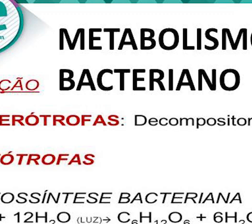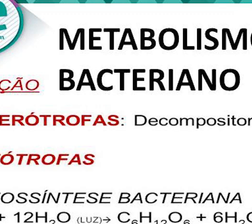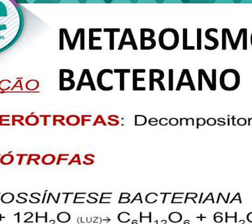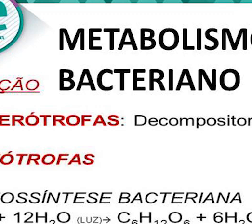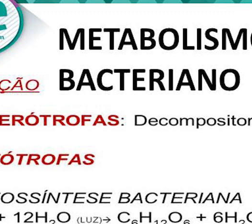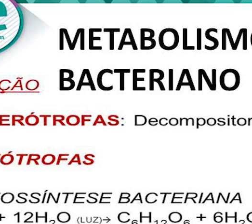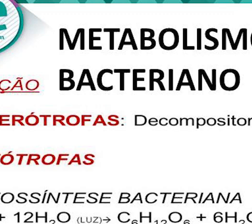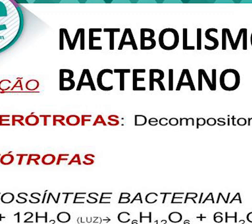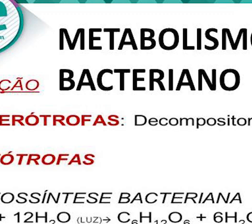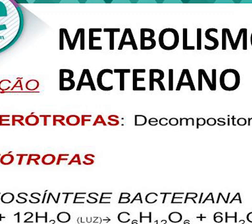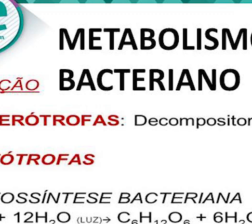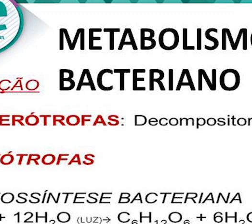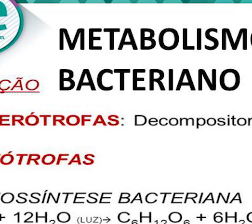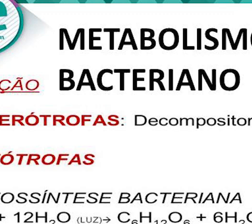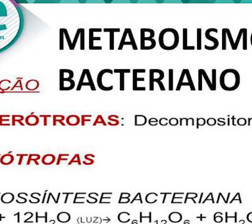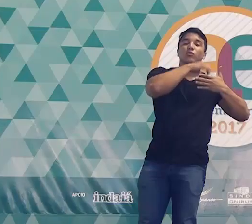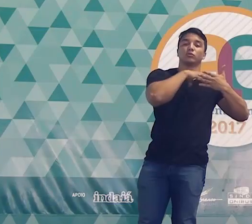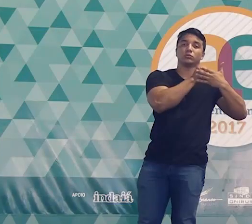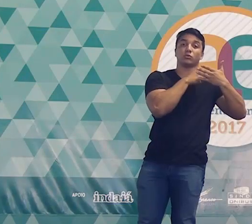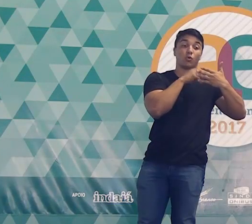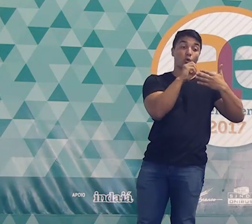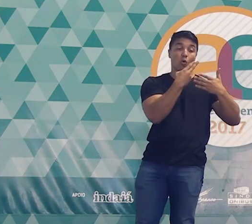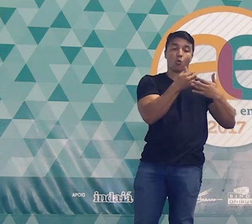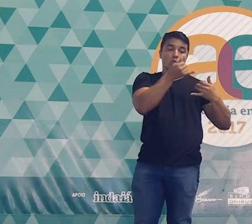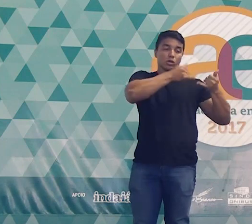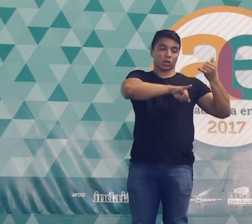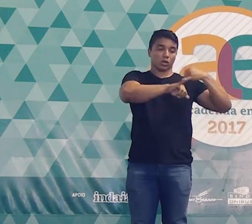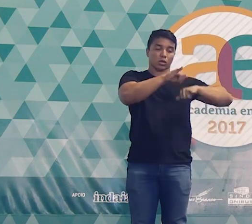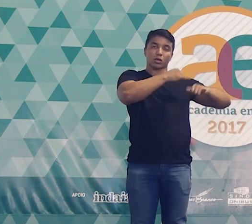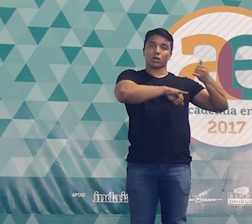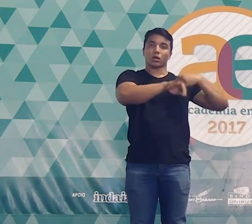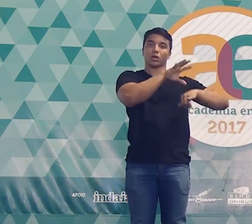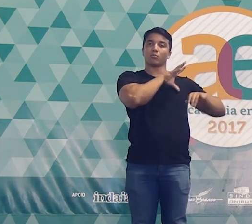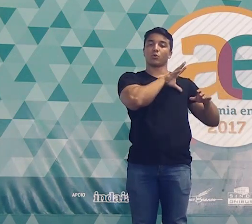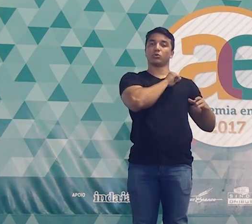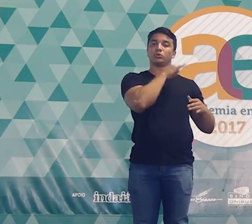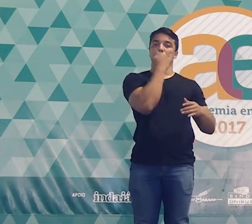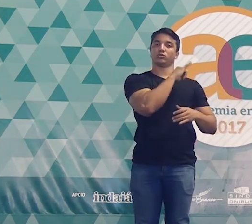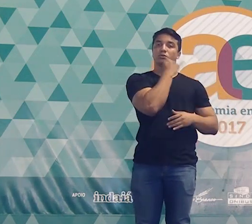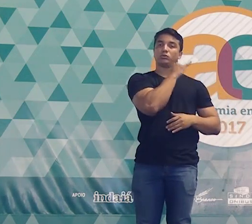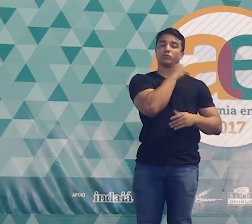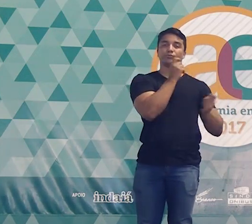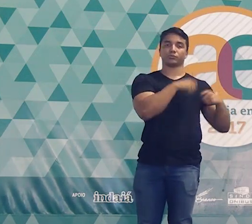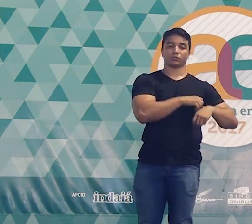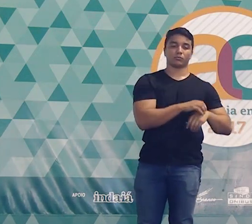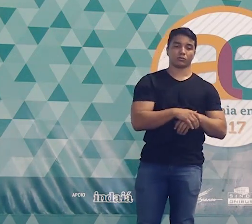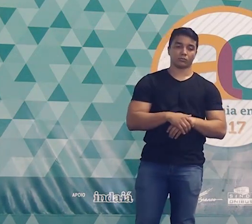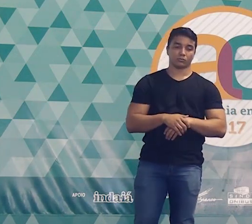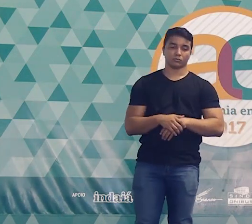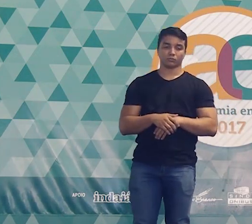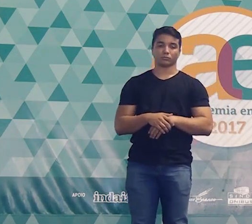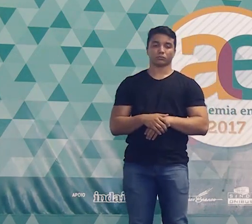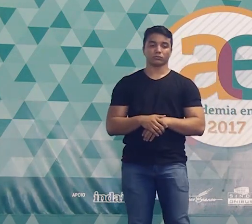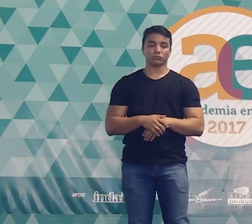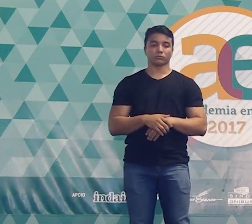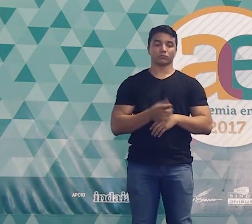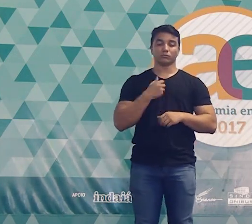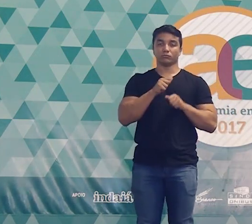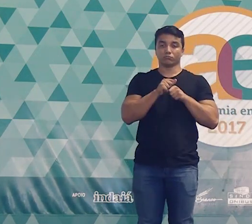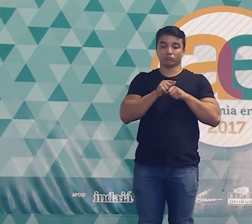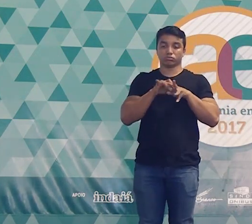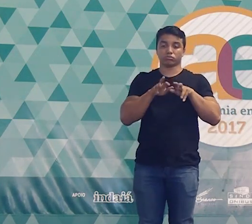processo chamado de quimiossíntese, né? Que é um assunto também para outra aula, tá? Quanto à